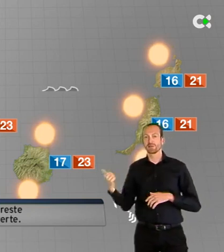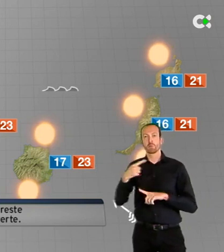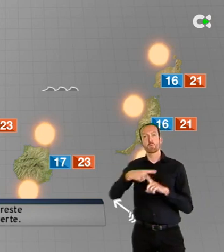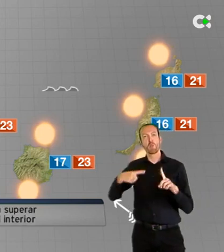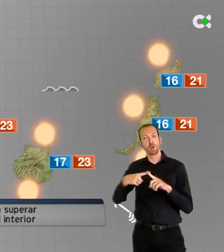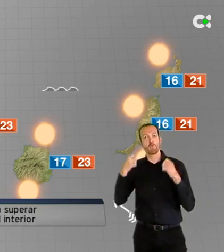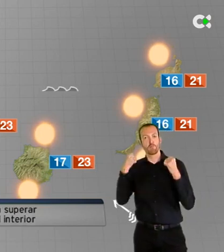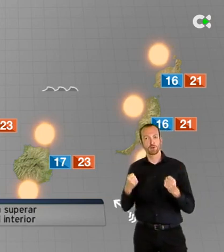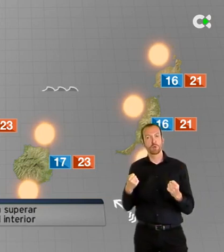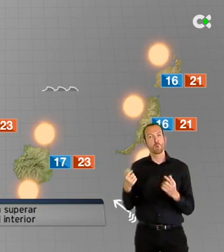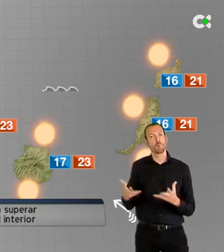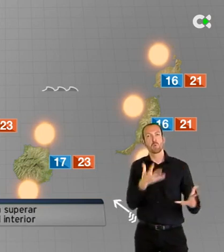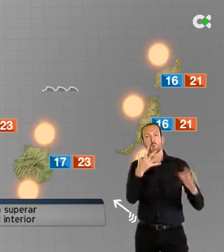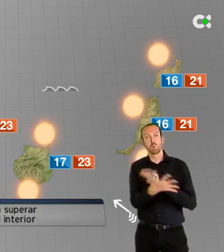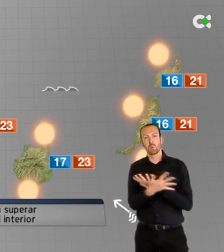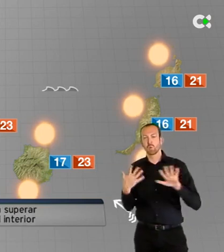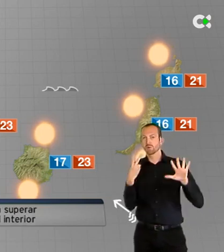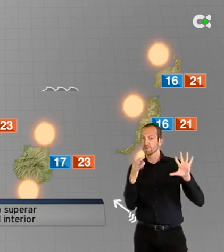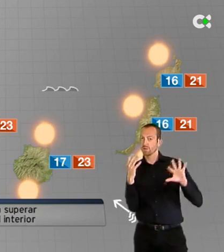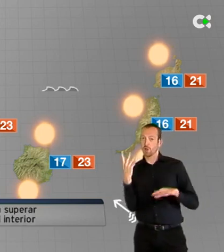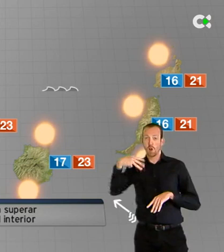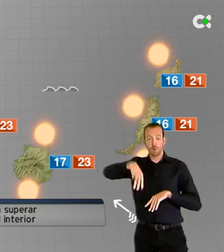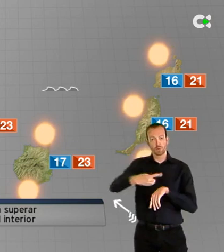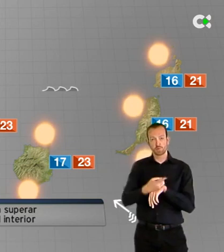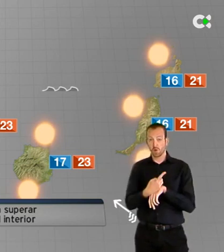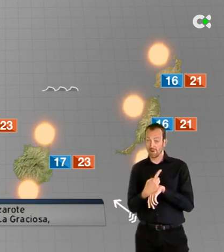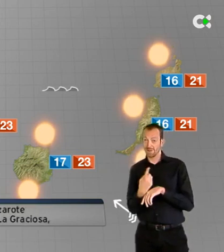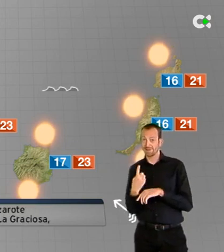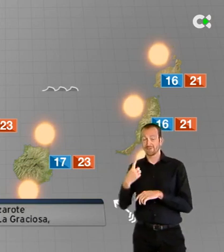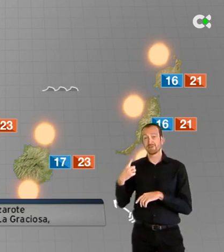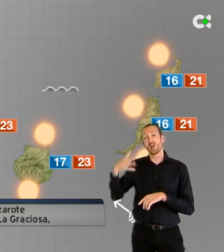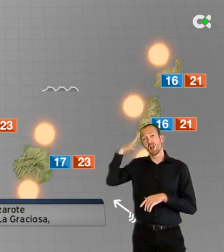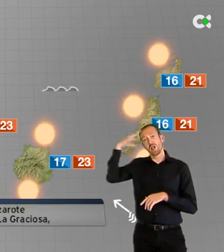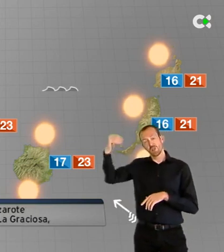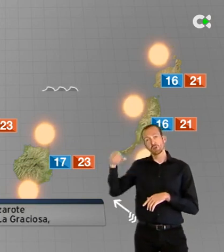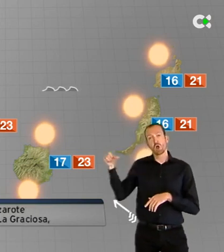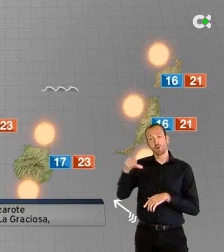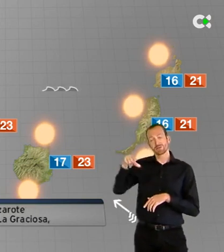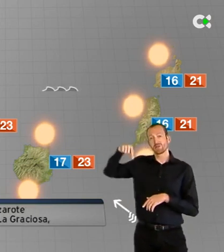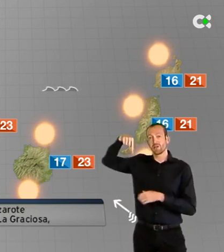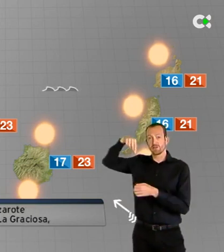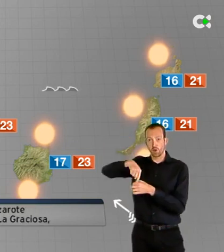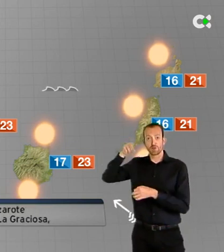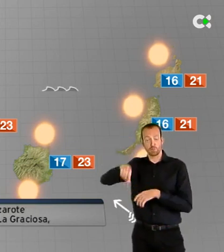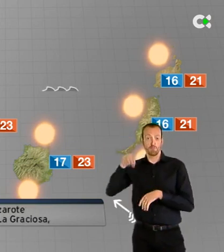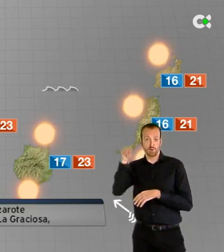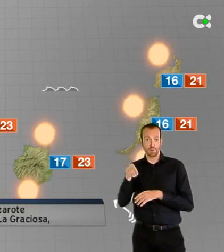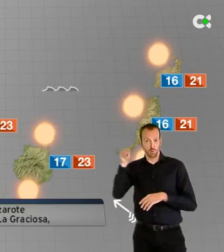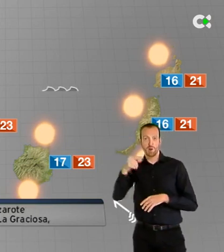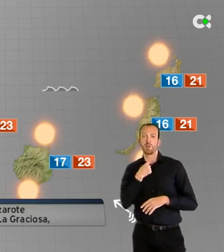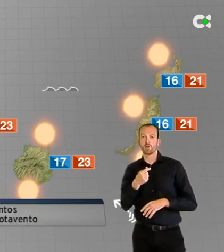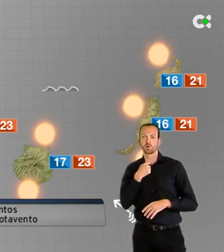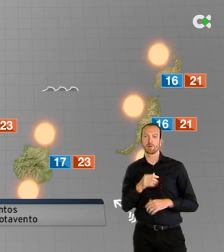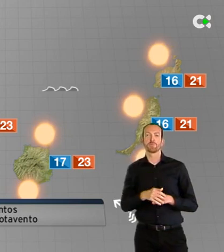fuerte las rachas podrán superar los 70 kilómetros por hora en el interior y oeste de la anzalota y fuerteventura y en la graciosa